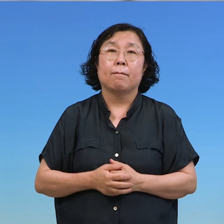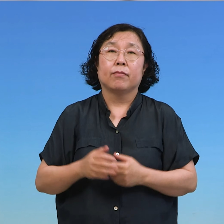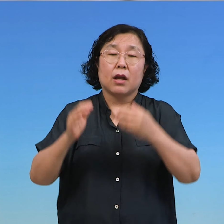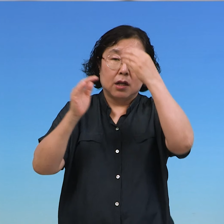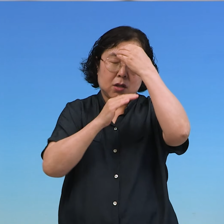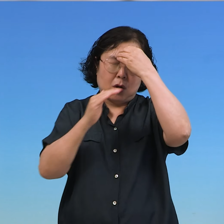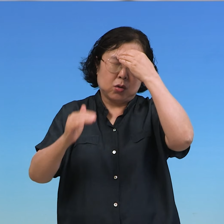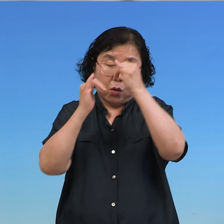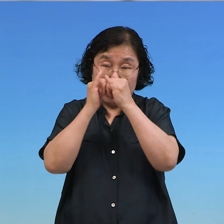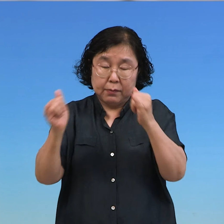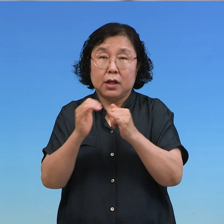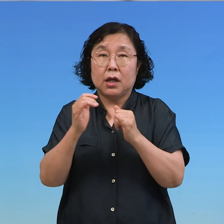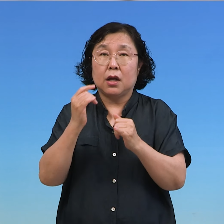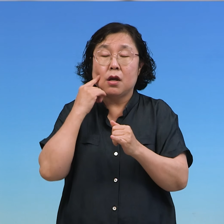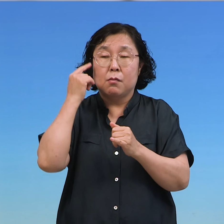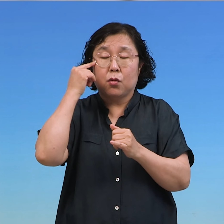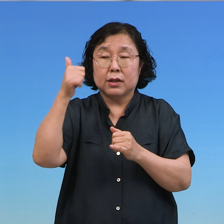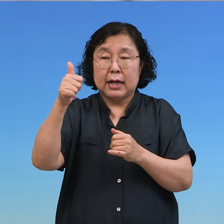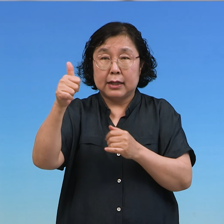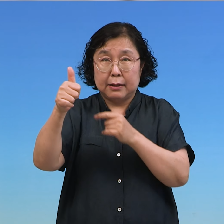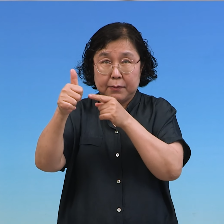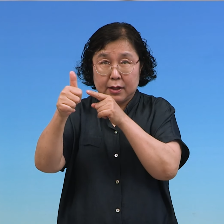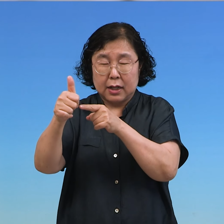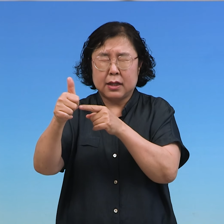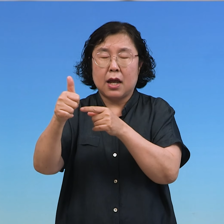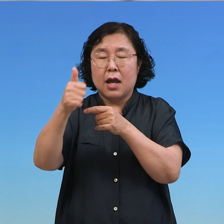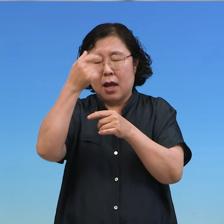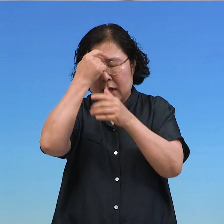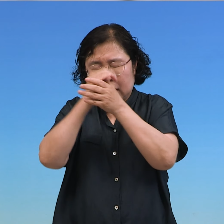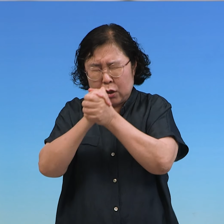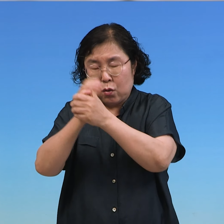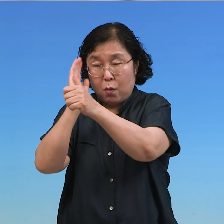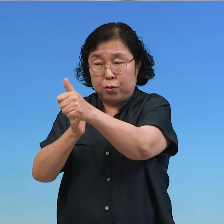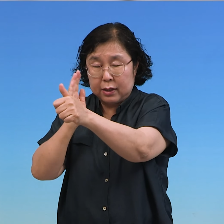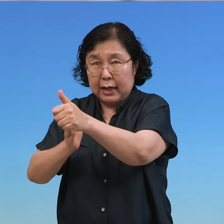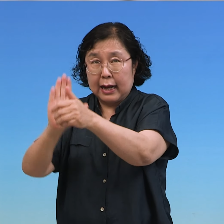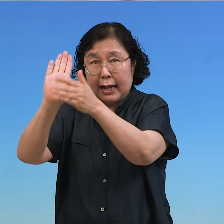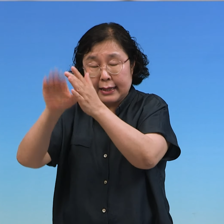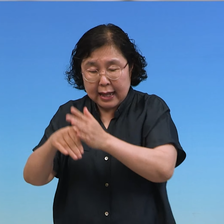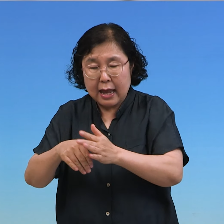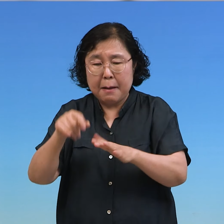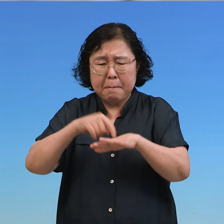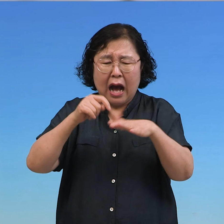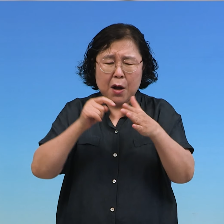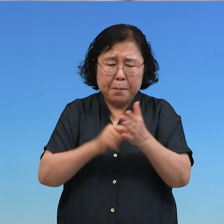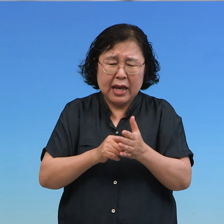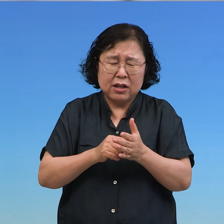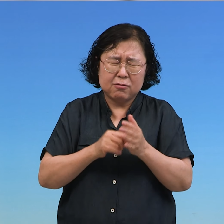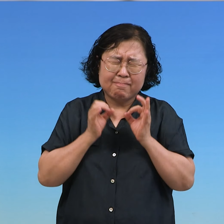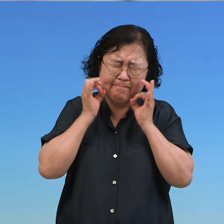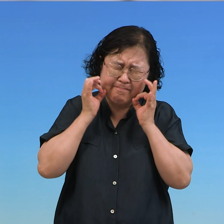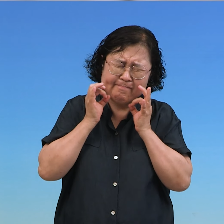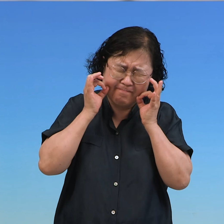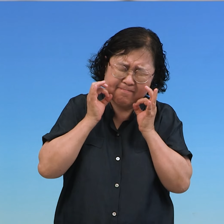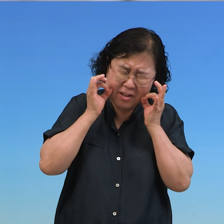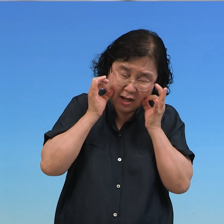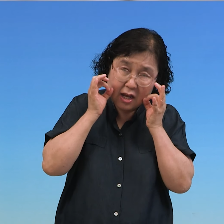우리 성도님들이 이 목사들한테 와서 기도 부탁하고 할 때 이게 얼마나 절박하고 절실한 거겠냐고